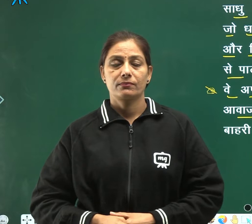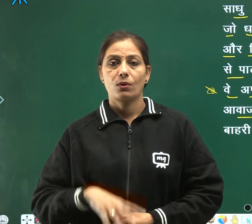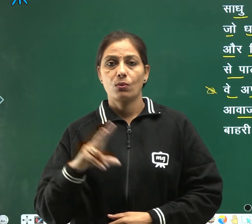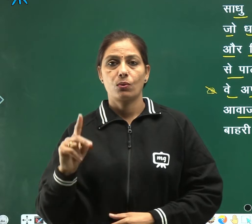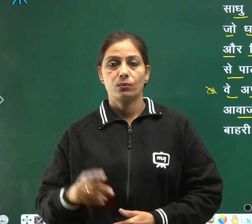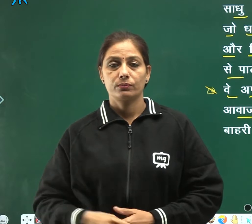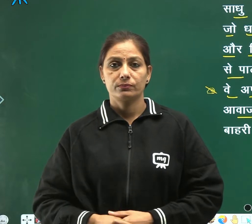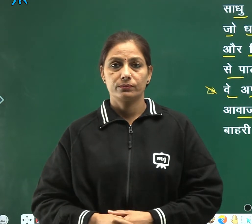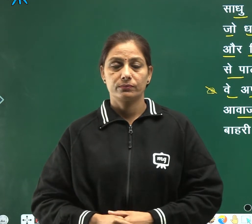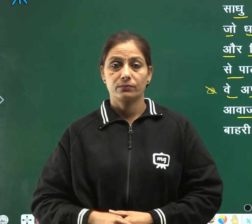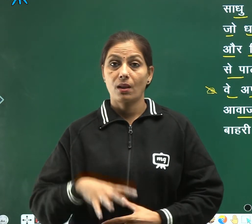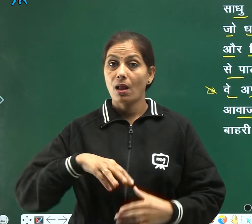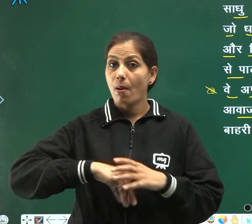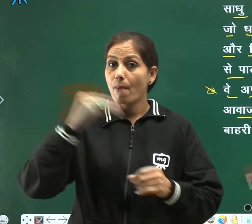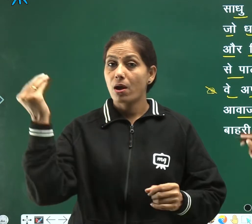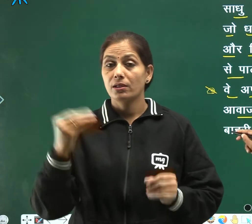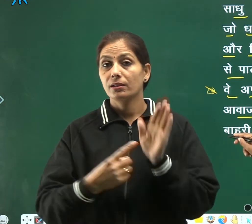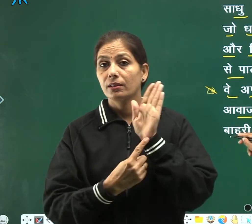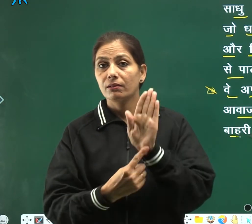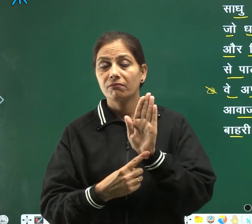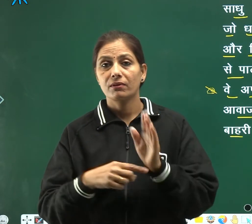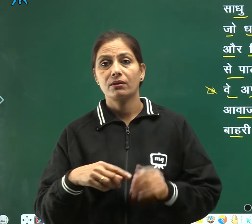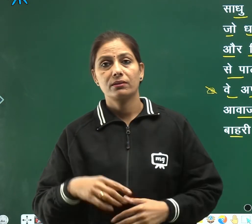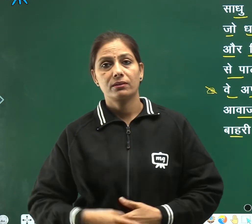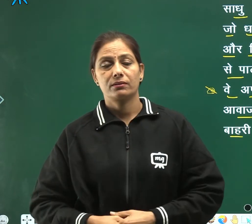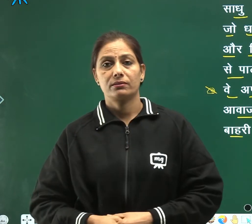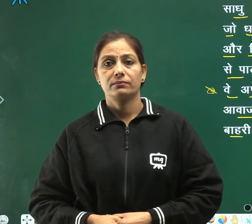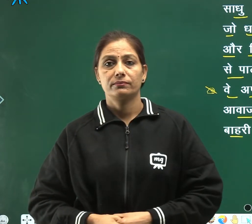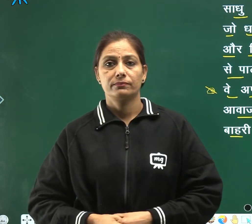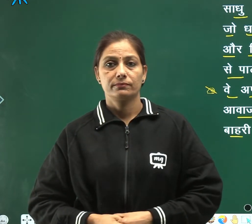और बाहरी दिखावा करते हैं।